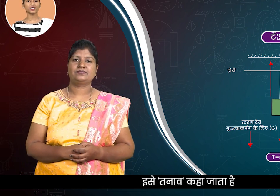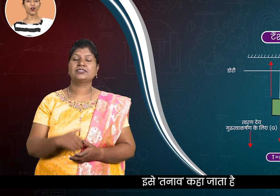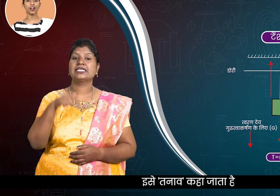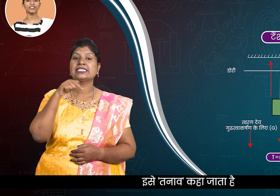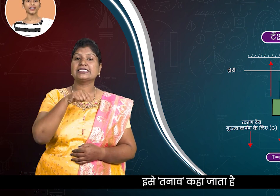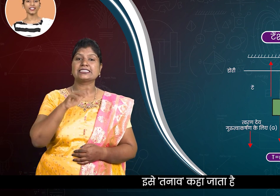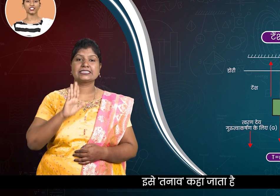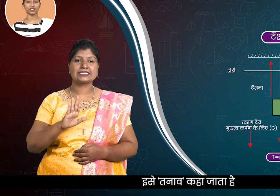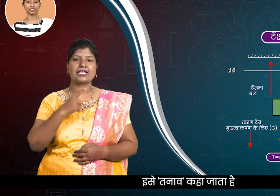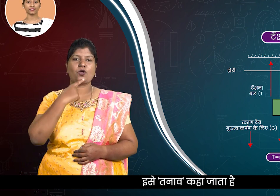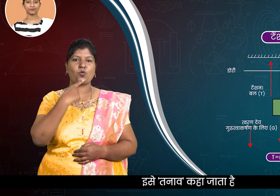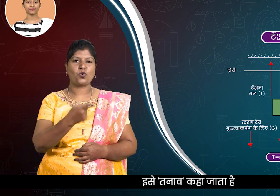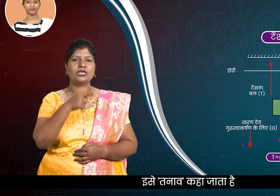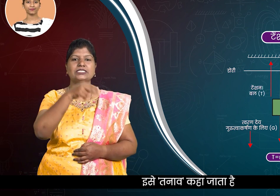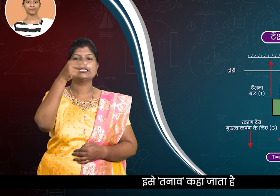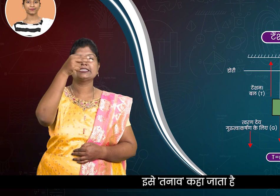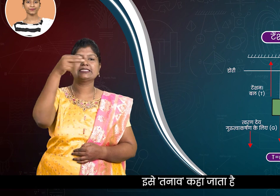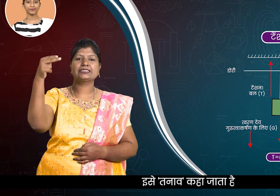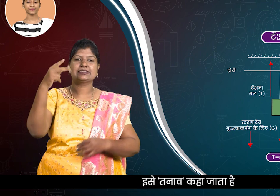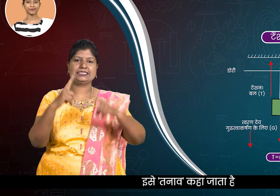इसे तनाव कहा जाता है,